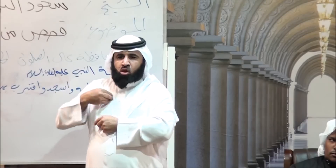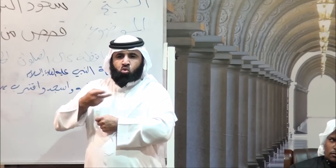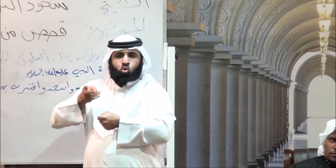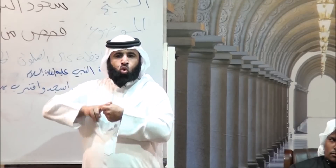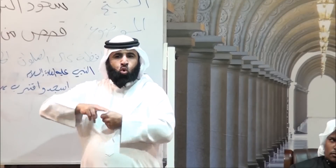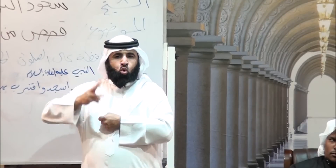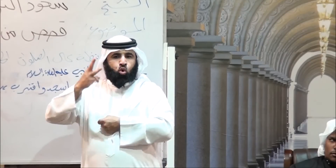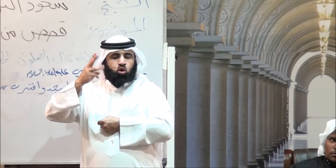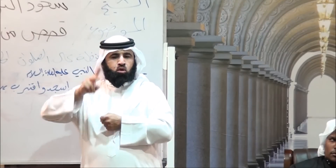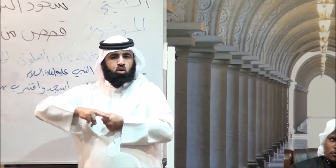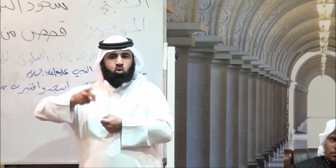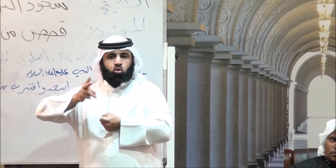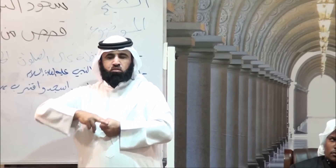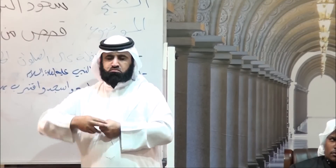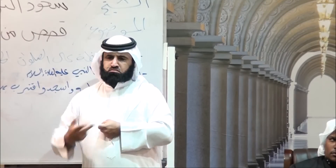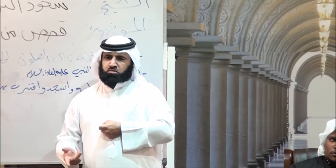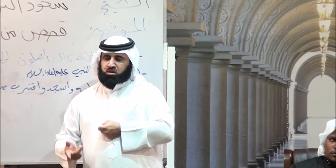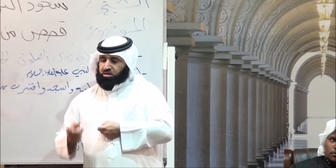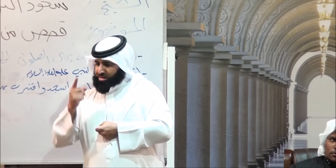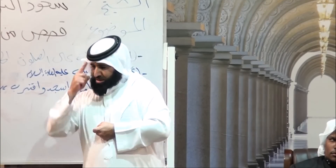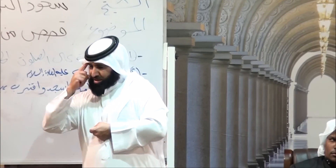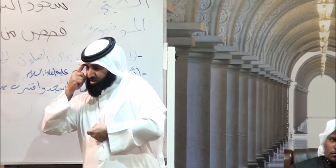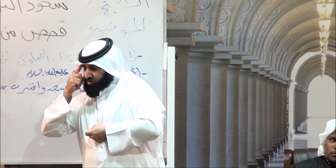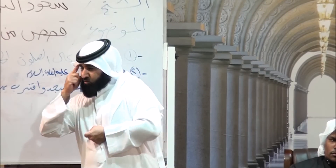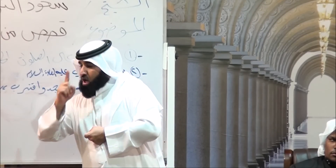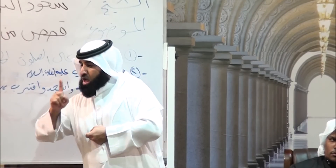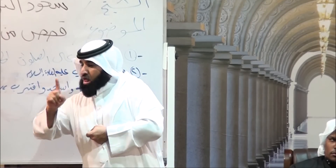إن الله قد غفر